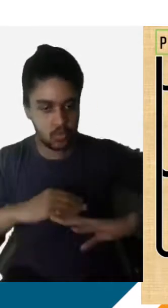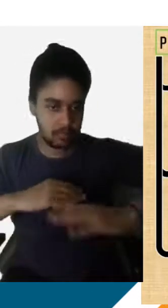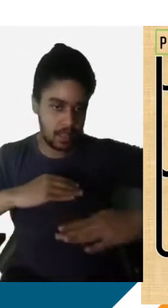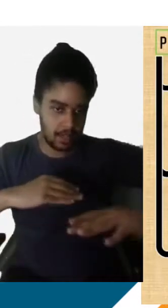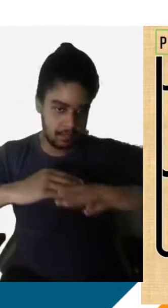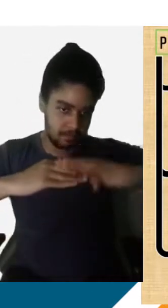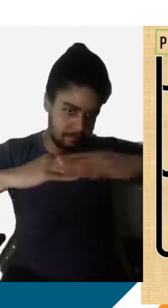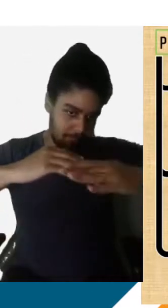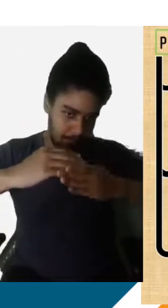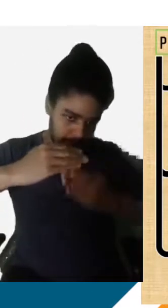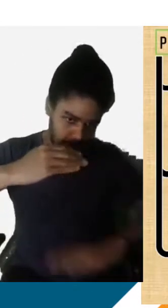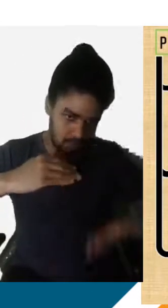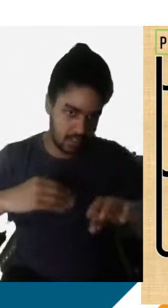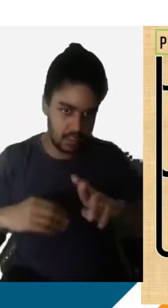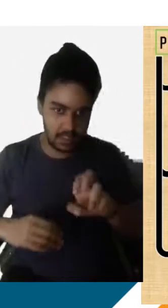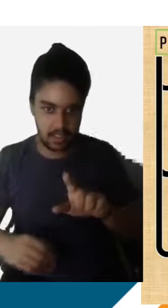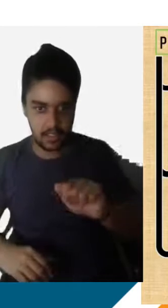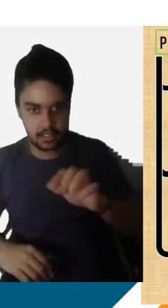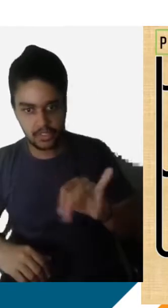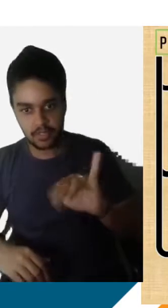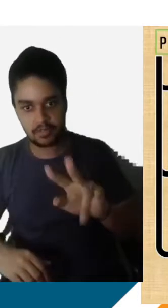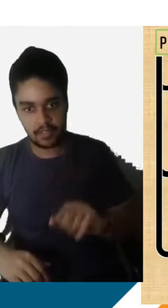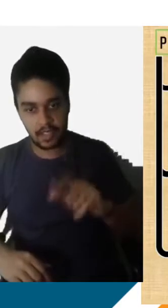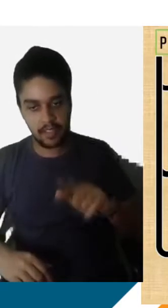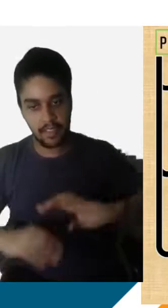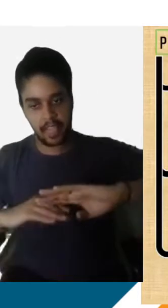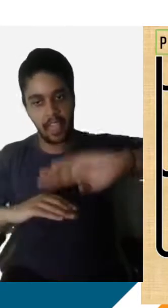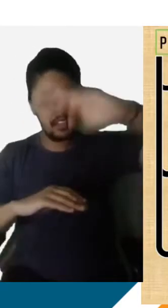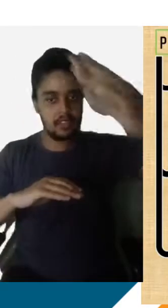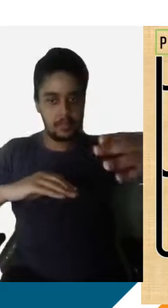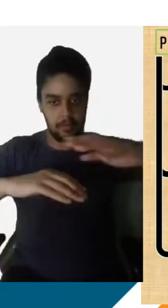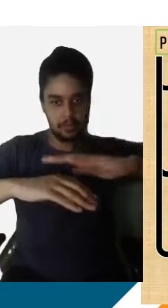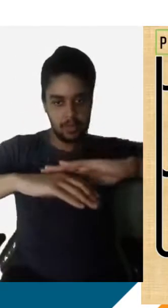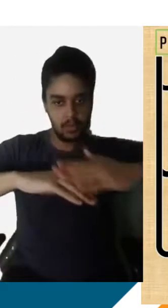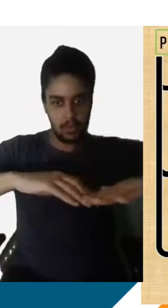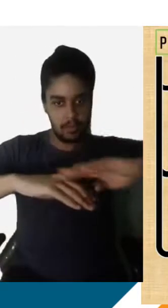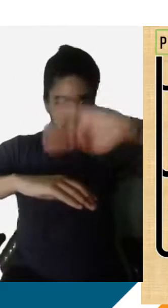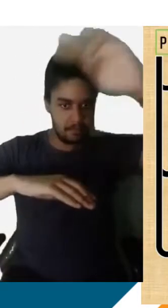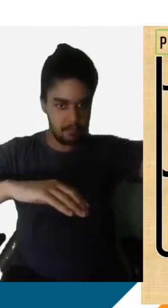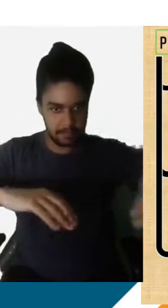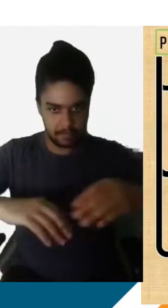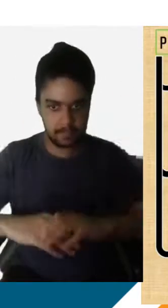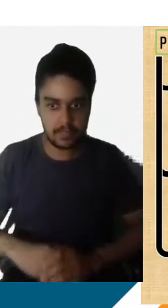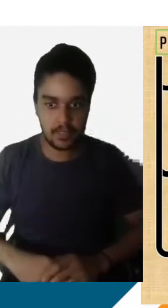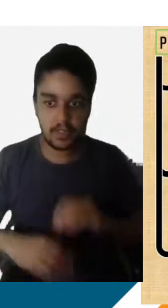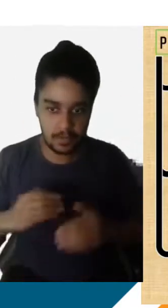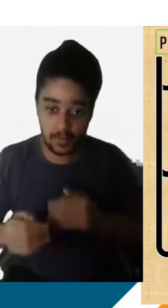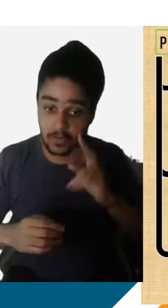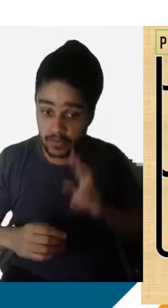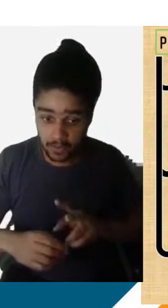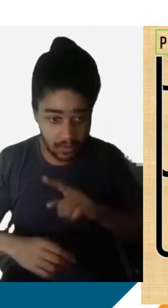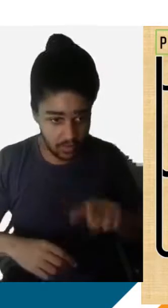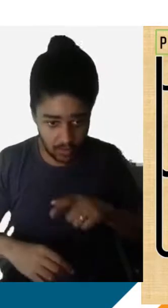nível do mar. Já as depressões relativas são depressões acima do nível do mar.